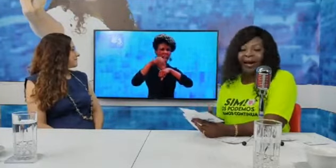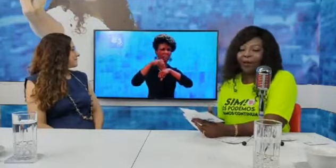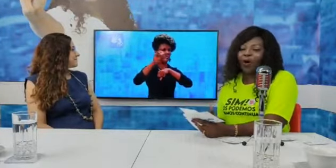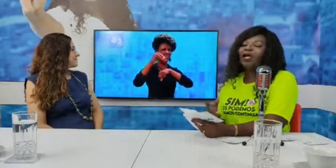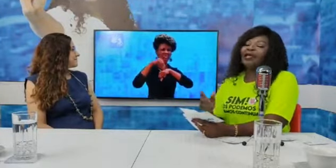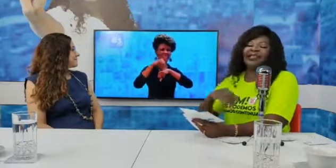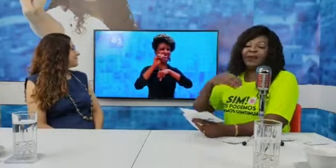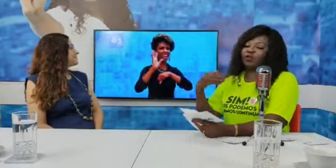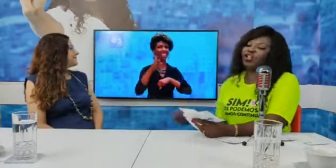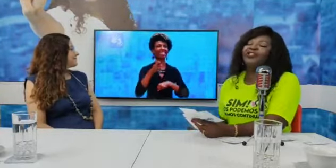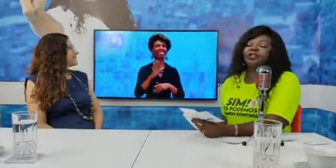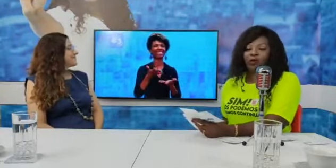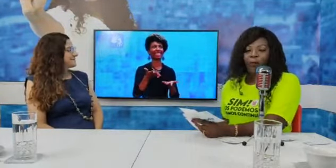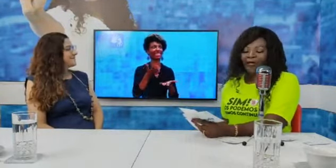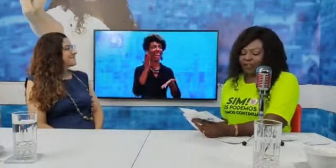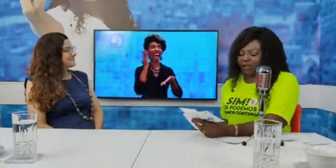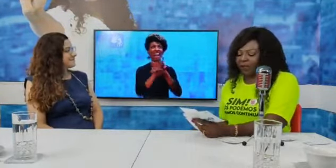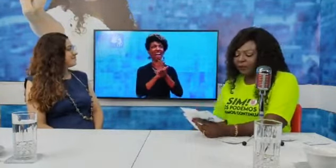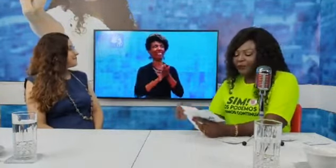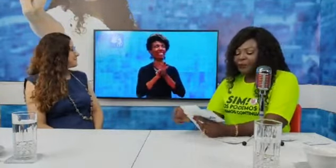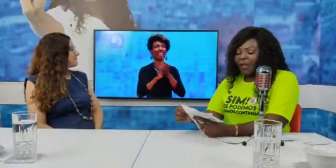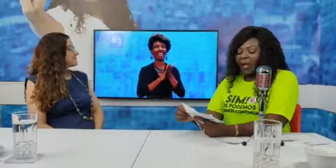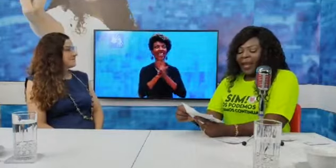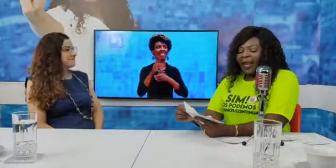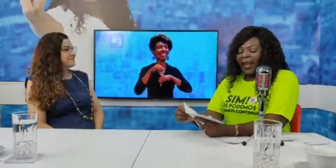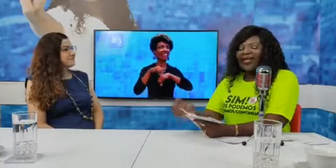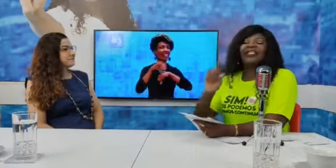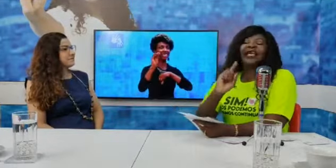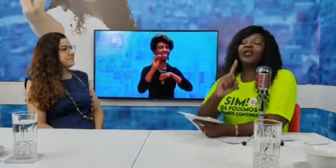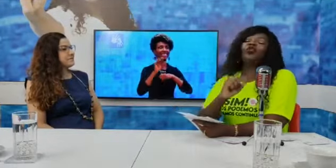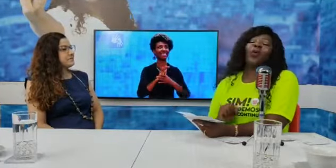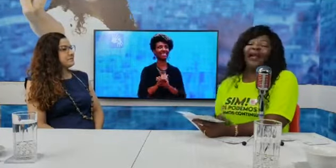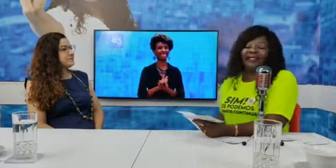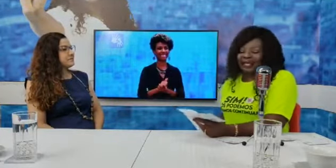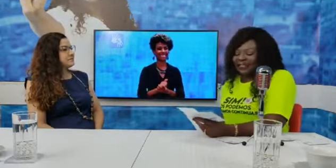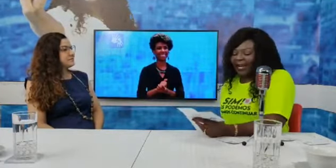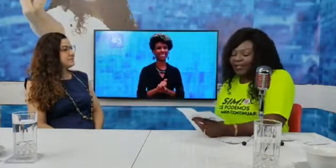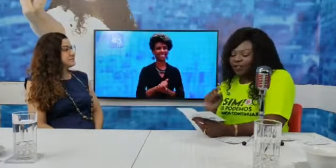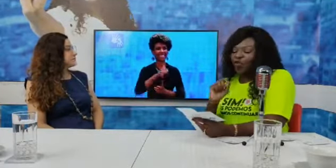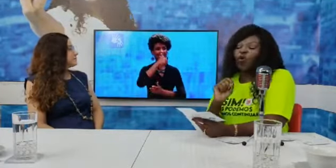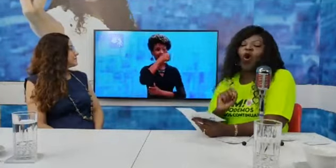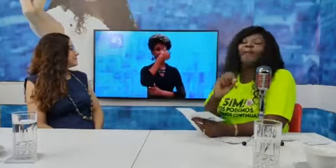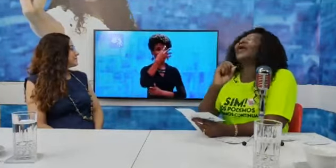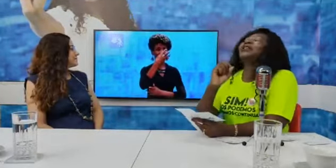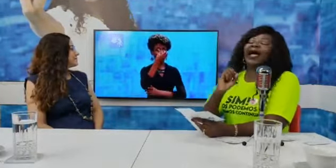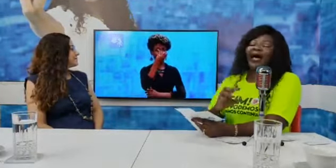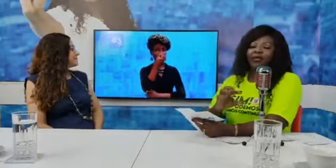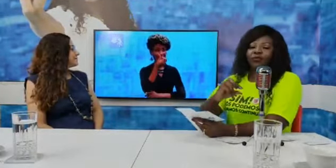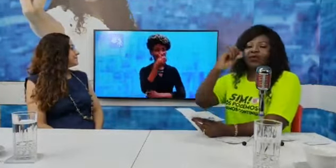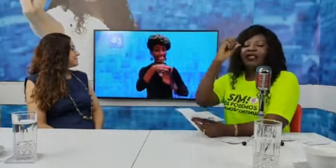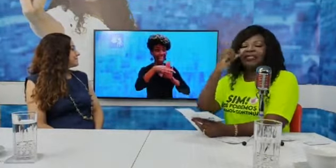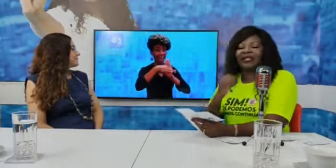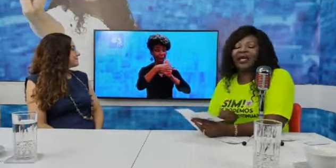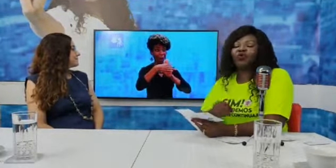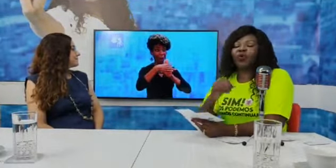não acabou, e as pessoas já estão compartilhando. E 146